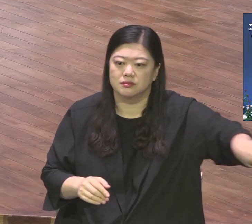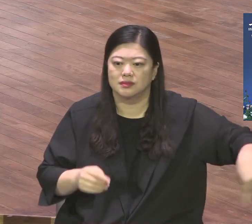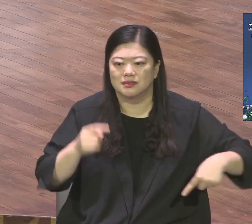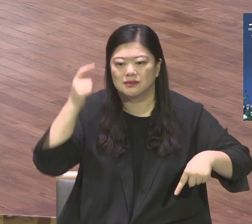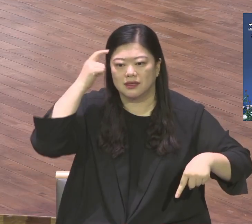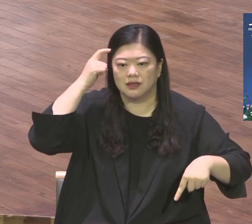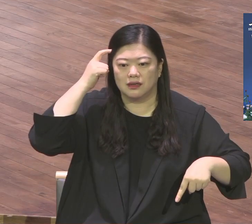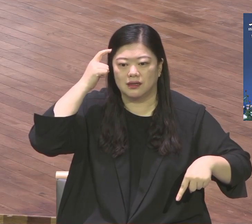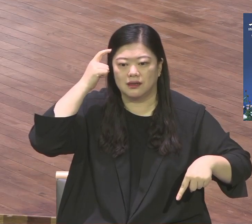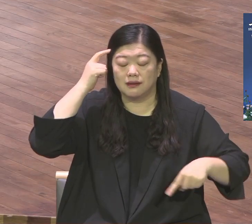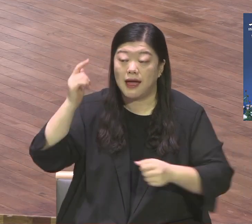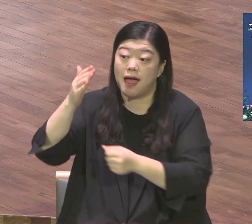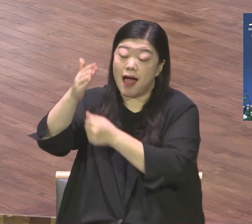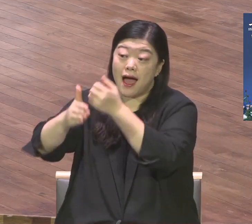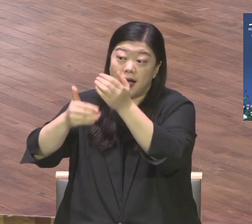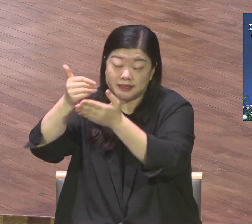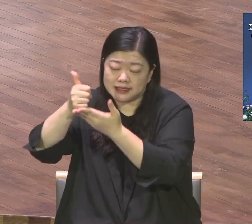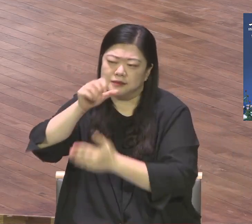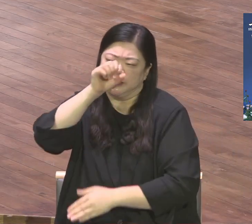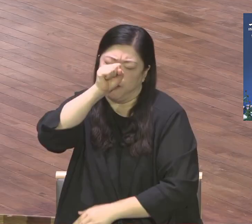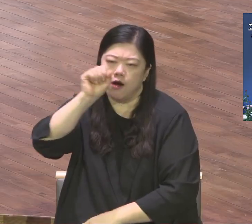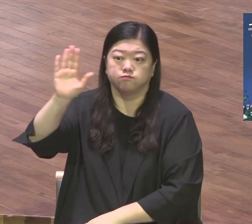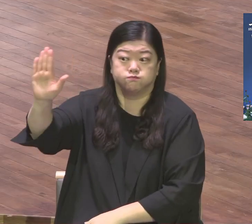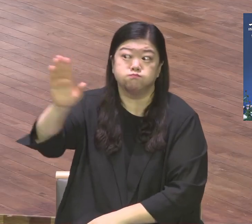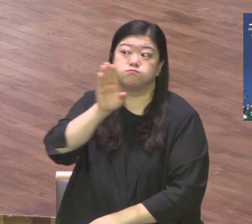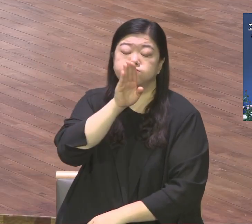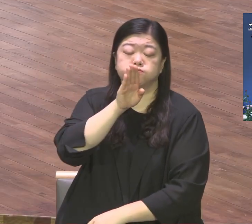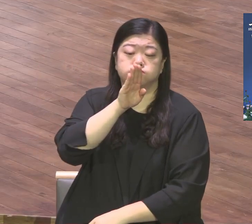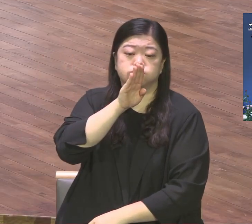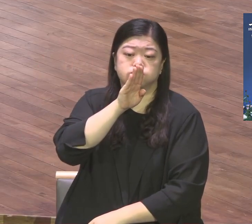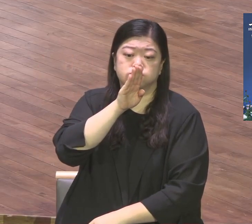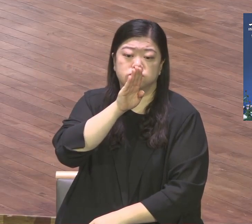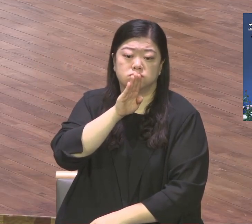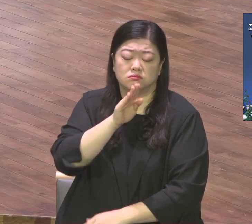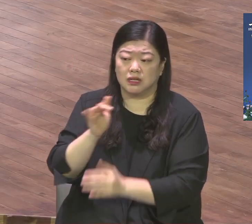있냐? 하나님이 인간인데 올 수 있냐? 그 말이 안 된다.